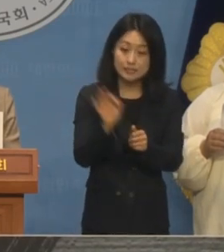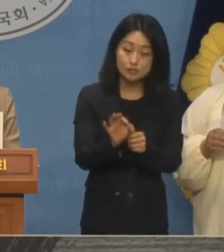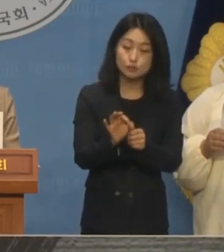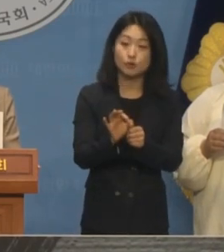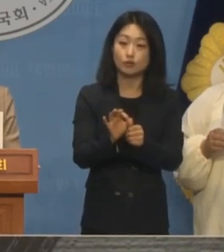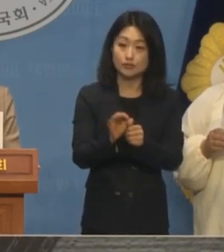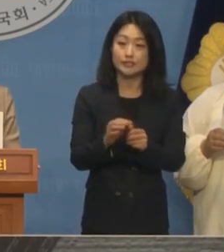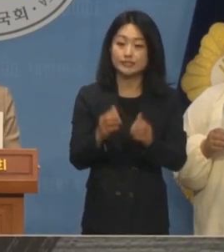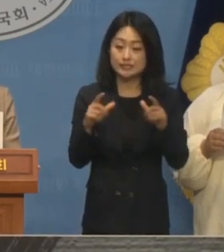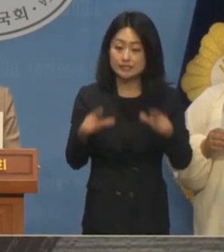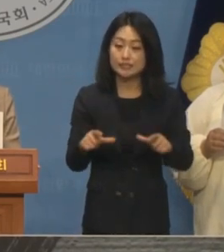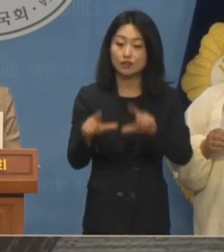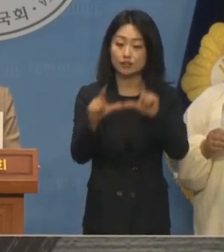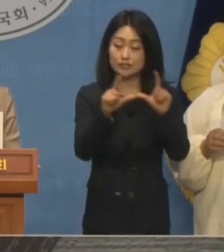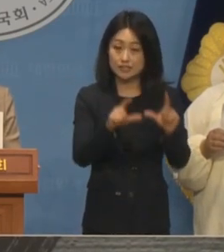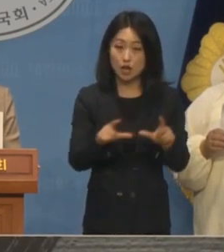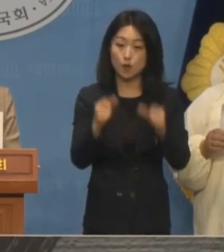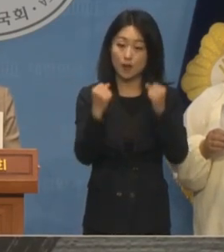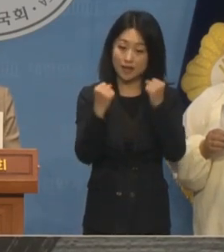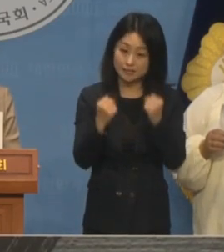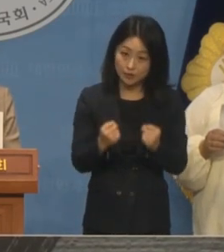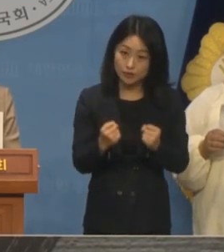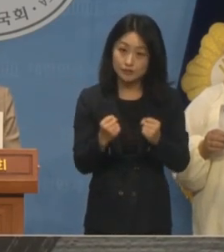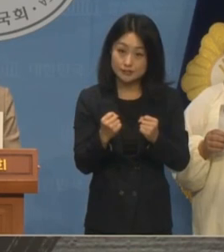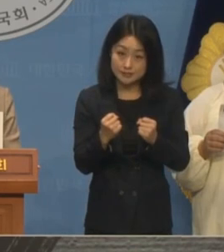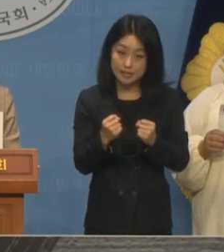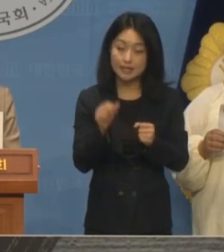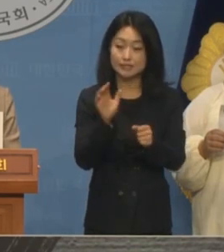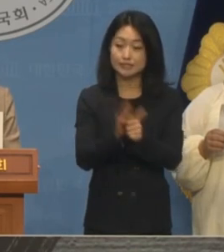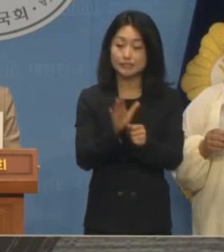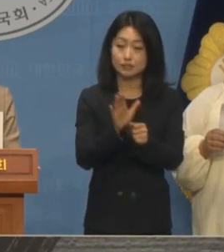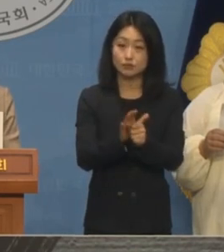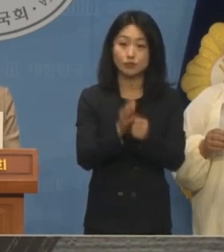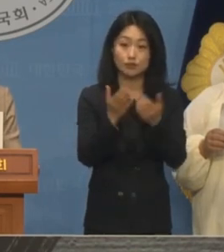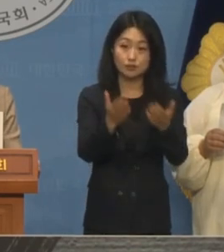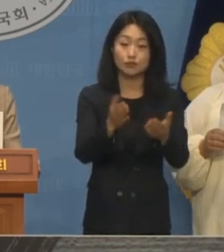조례는 더욱이 뜻깊은 성과였습니다.